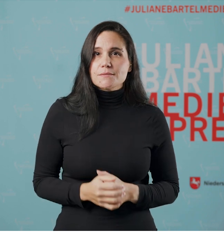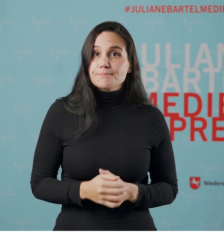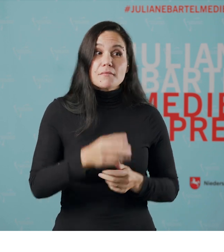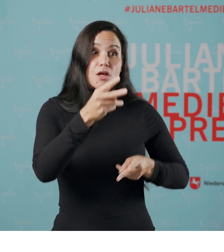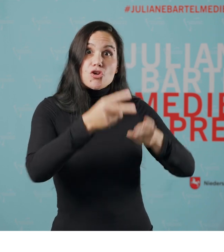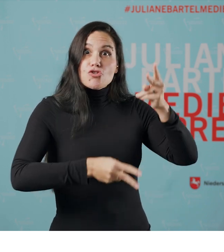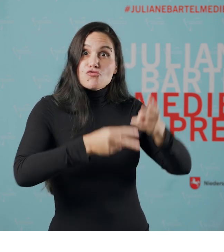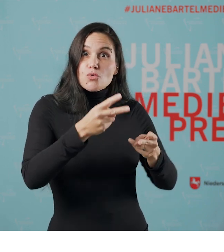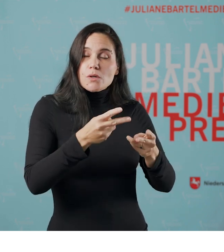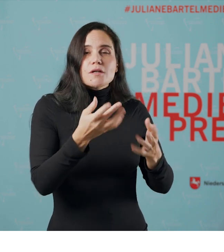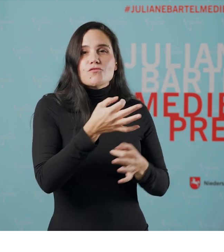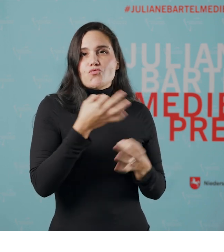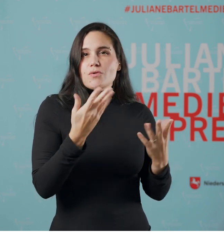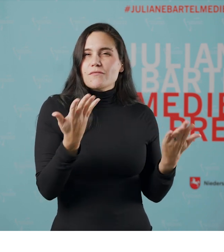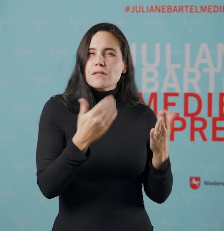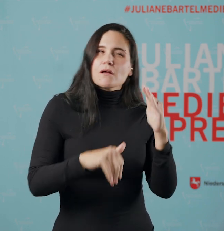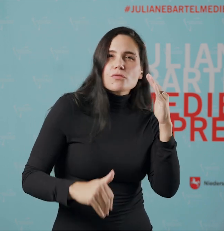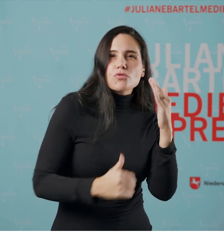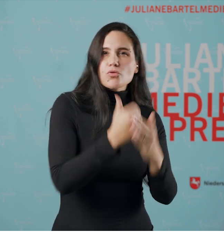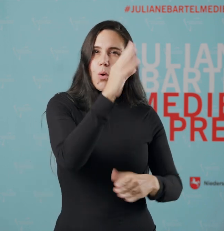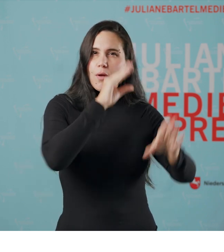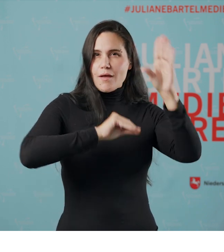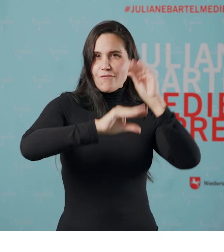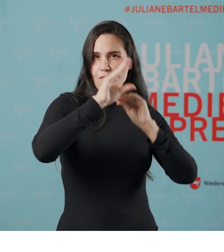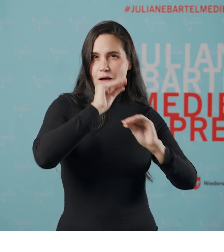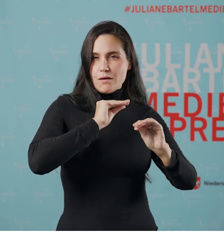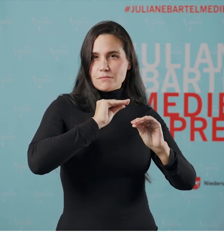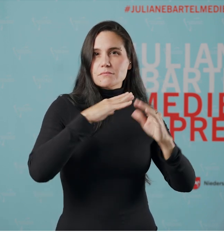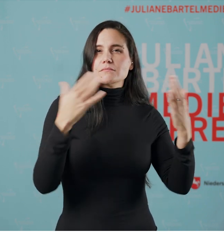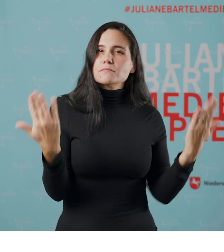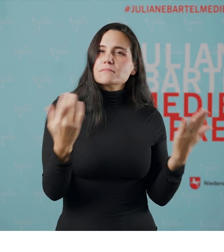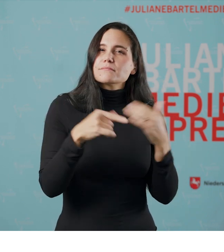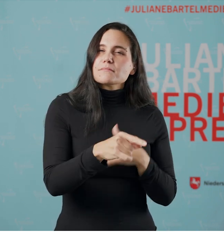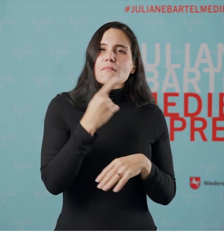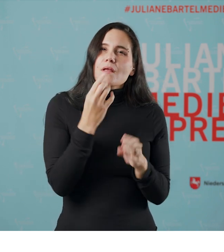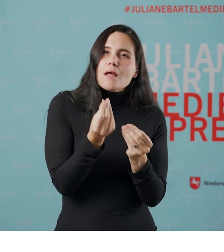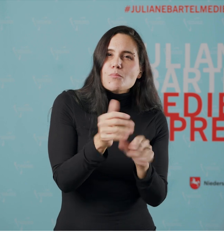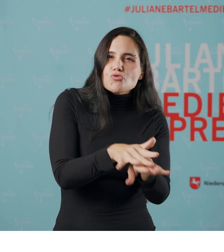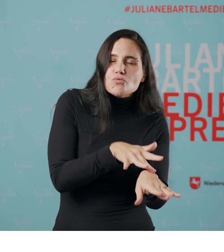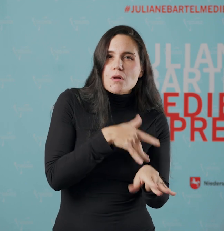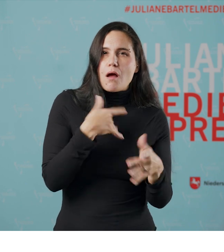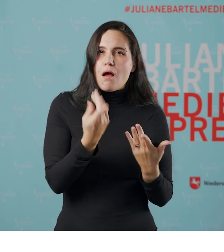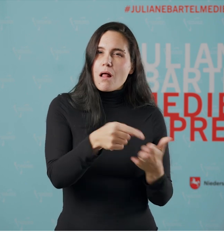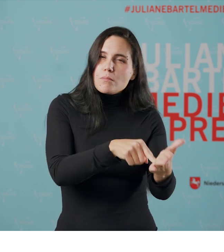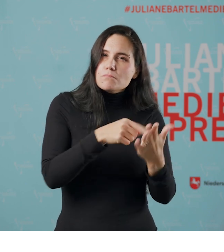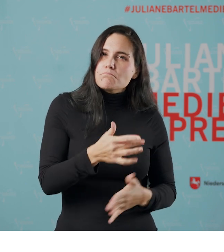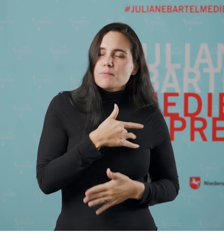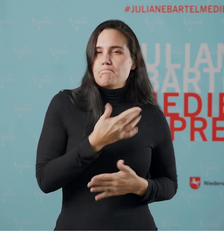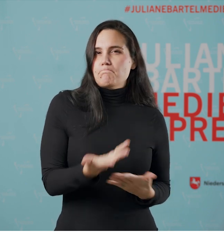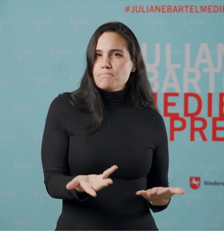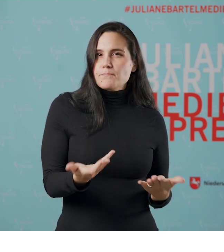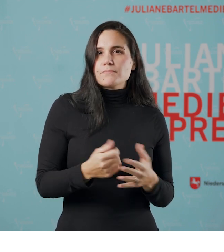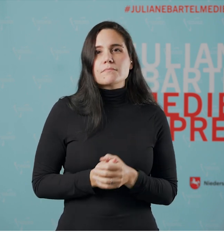wichtig. Dem Großteil der Jury ging es eben auch so, dass wir was ganz Neues erfahren haben, auf eine sehr emotionale Art